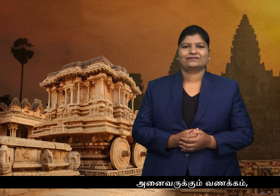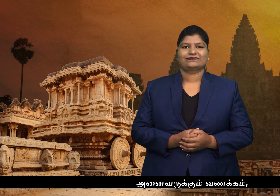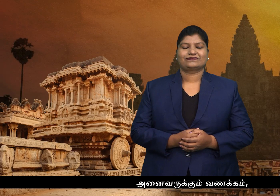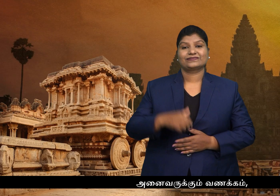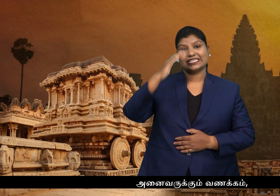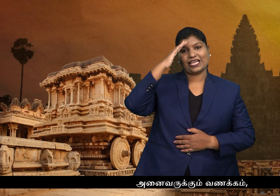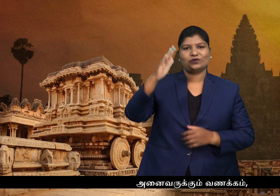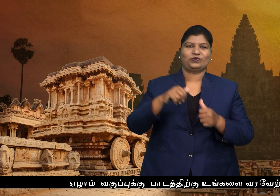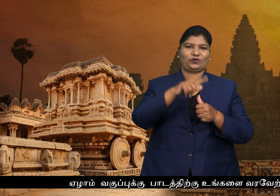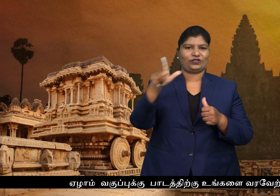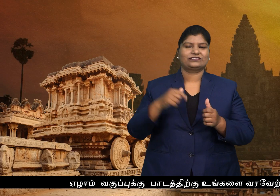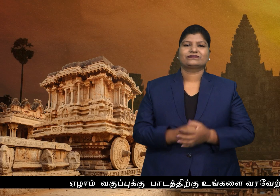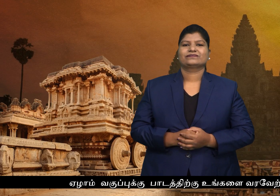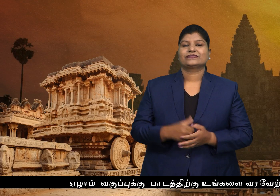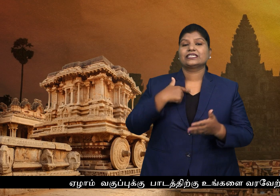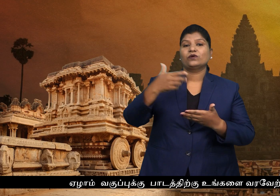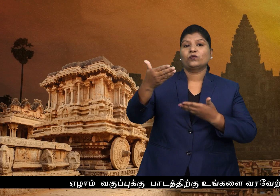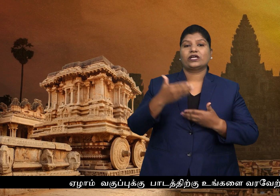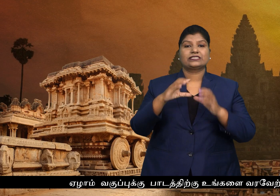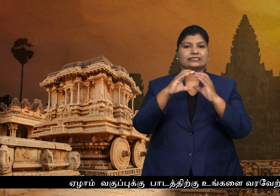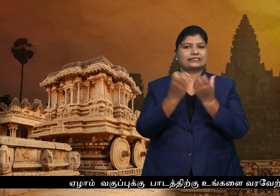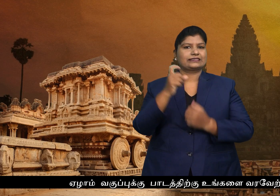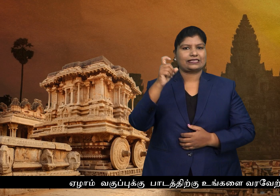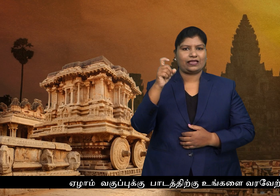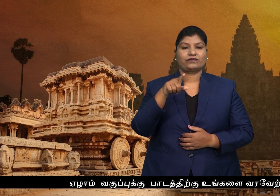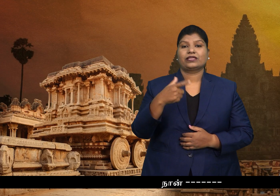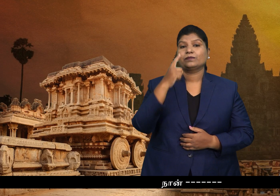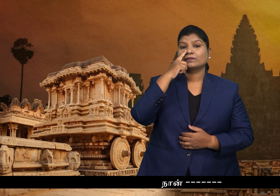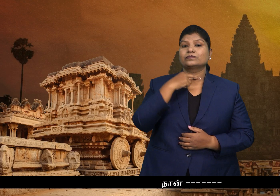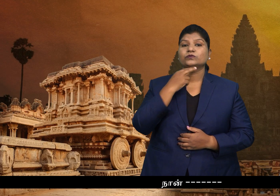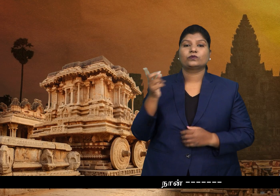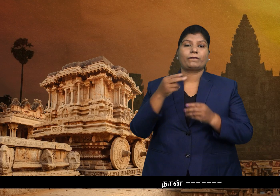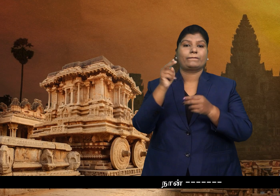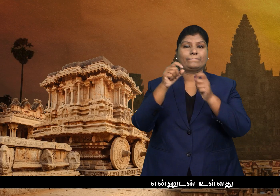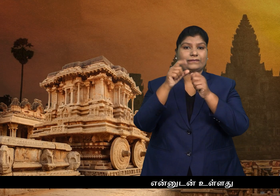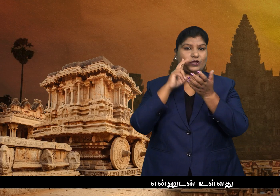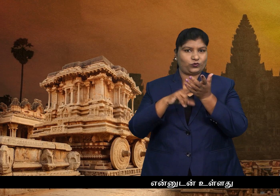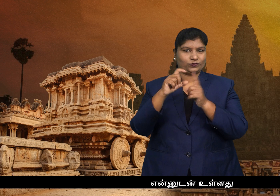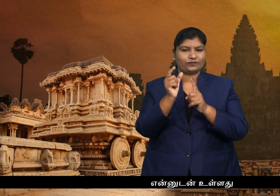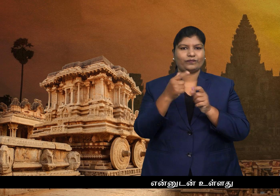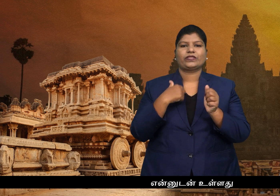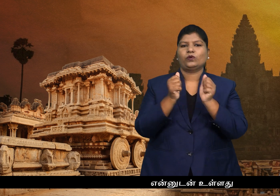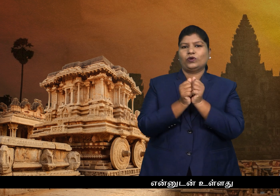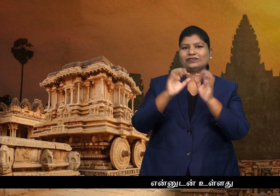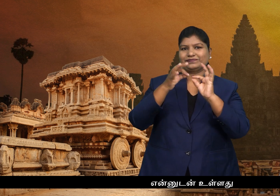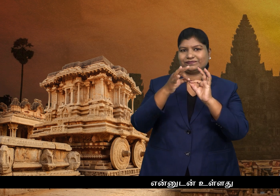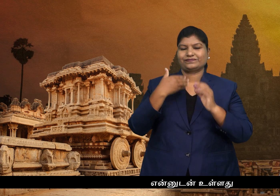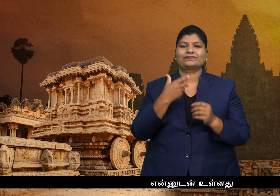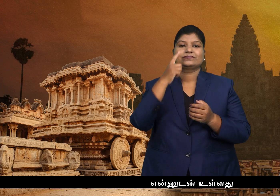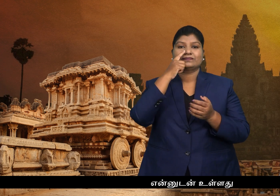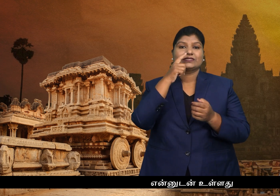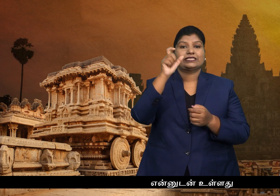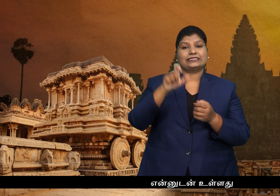வணக்கம் மாணவ செல்வங்களே, 7ஆம் வகுப்பு பாடத்திற்கு உங்களை வரவேற்கின்றோம். நான் என்னுடன் உள்ளது.